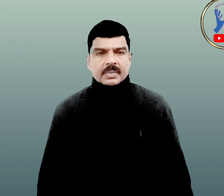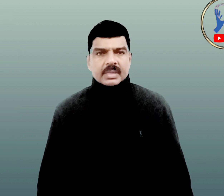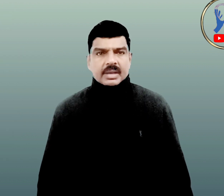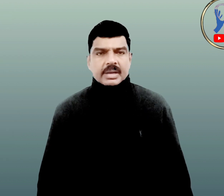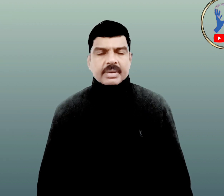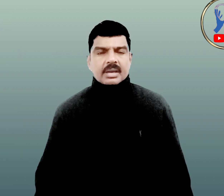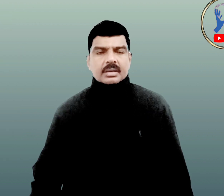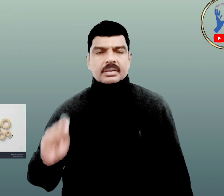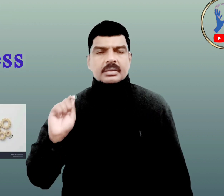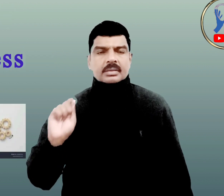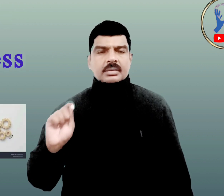अमल